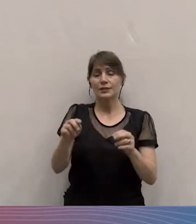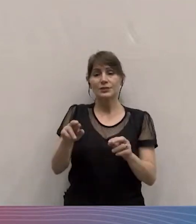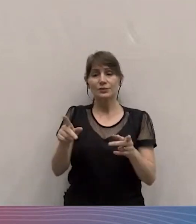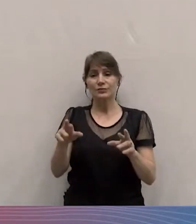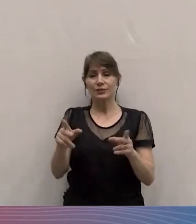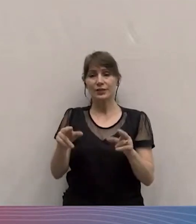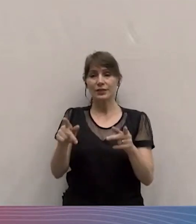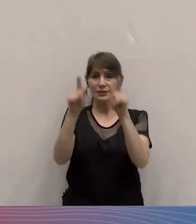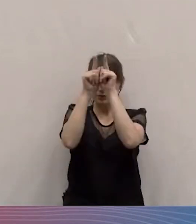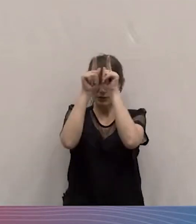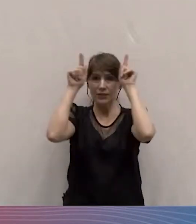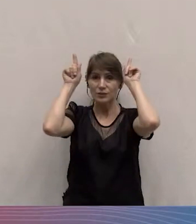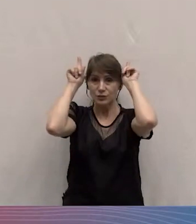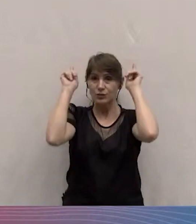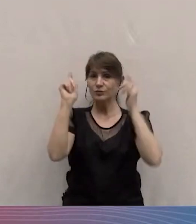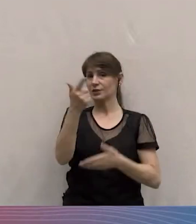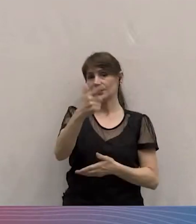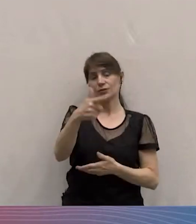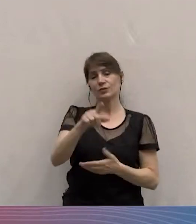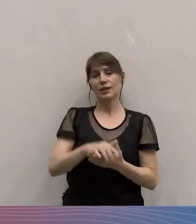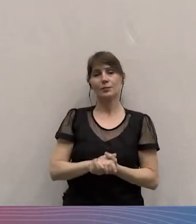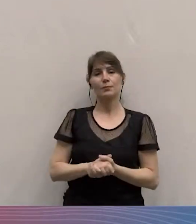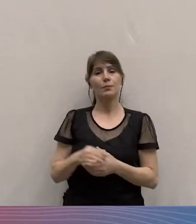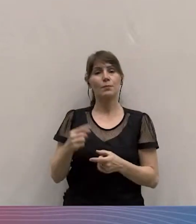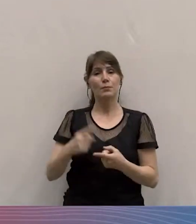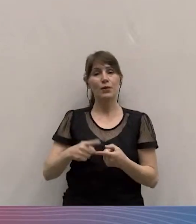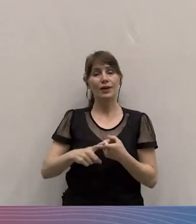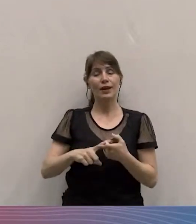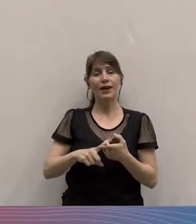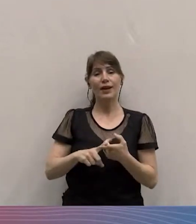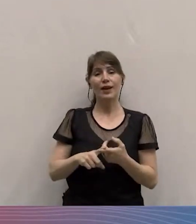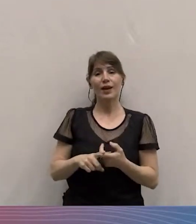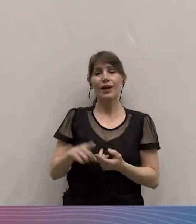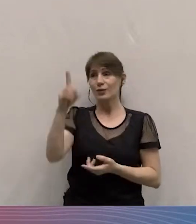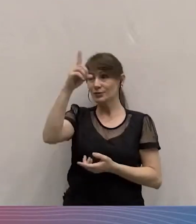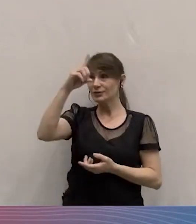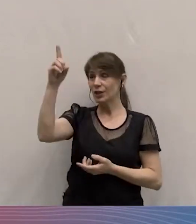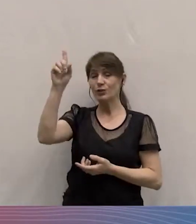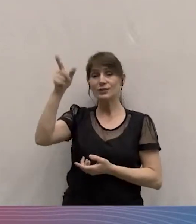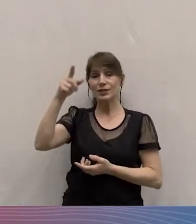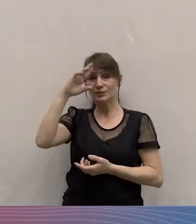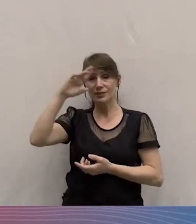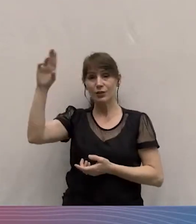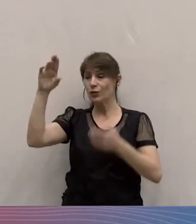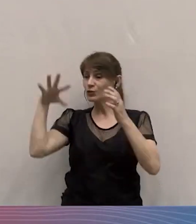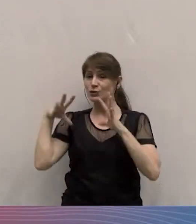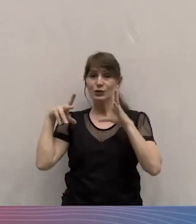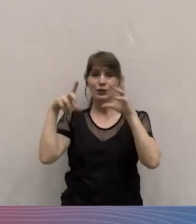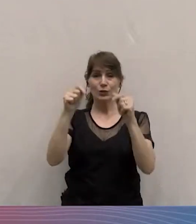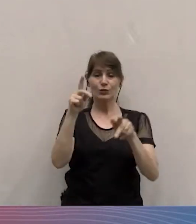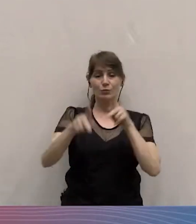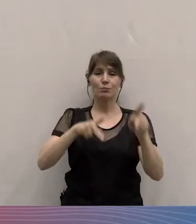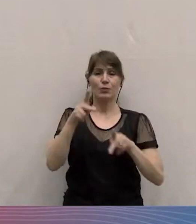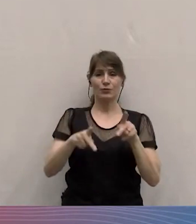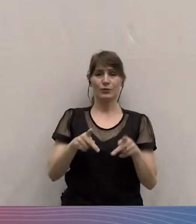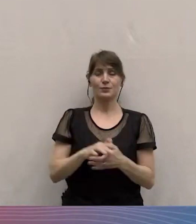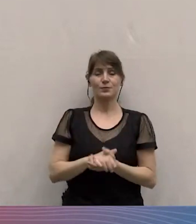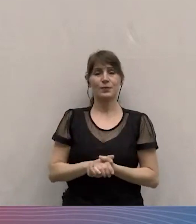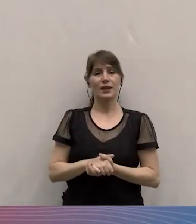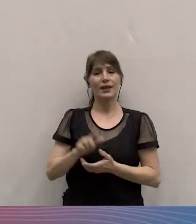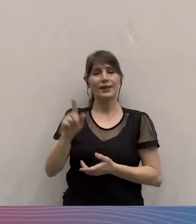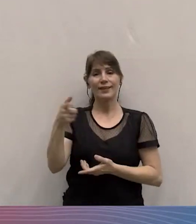grego, uma vez que o mesmo é o Senhor de todos, e Ele